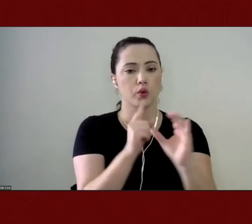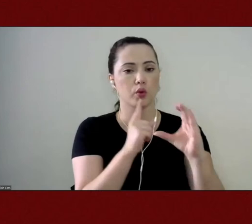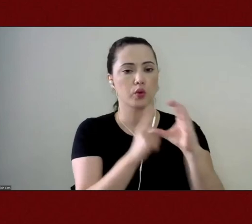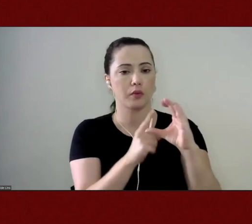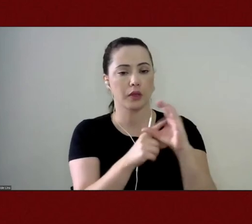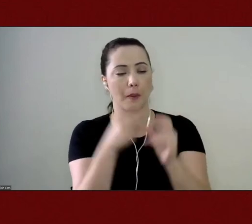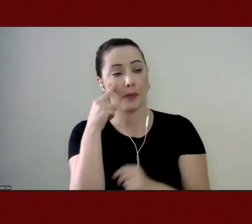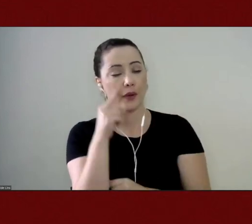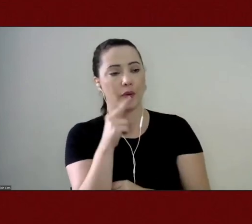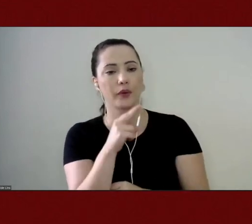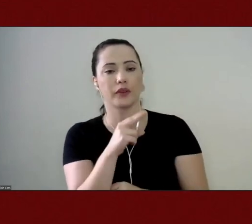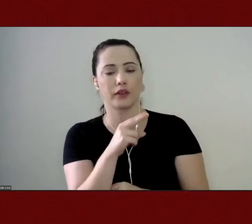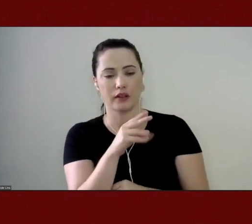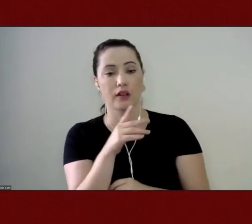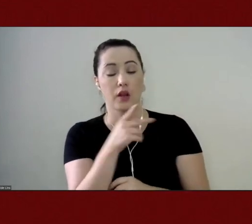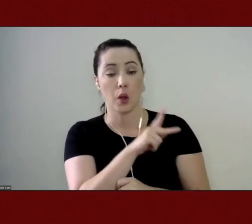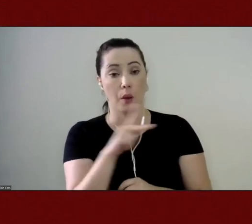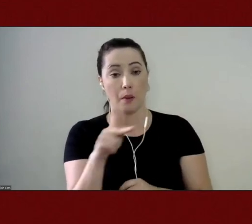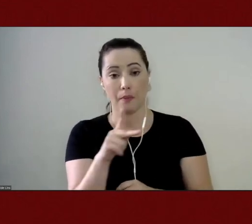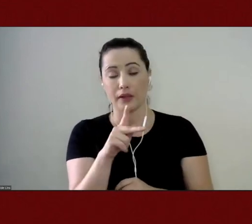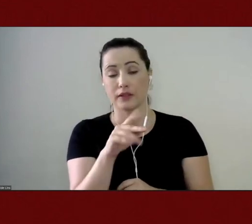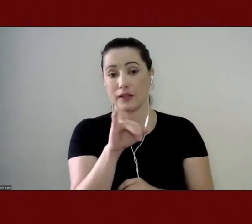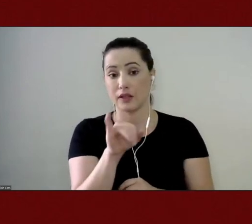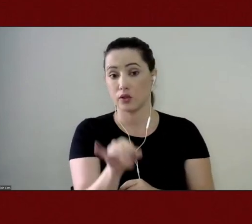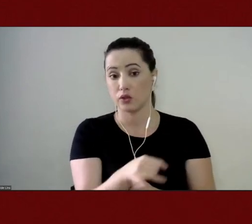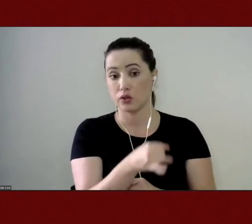Vargas possa anunciar revoltas.